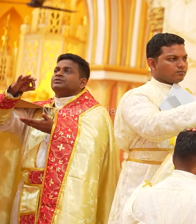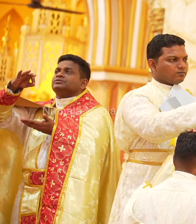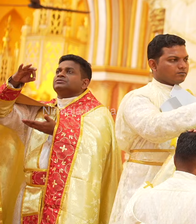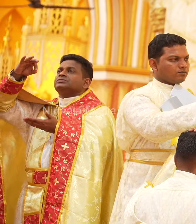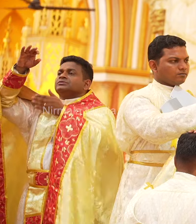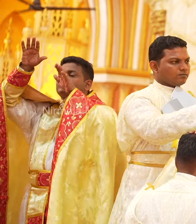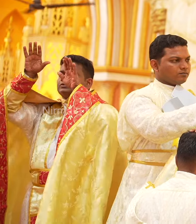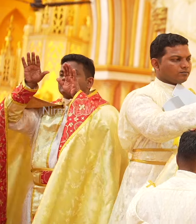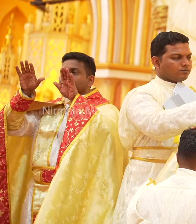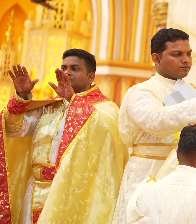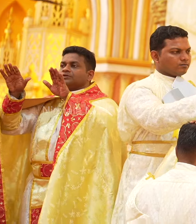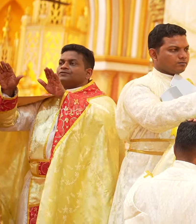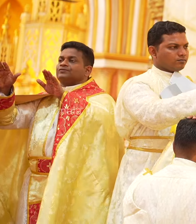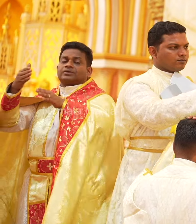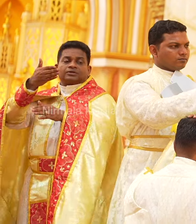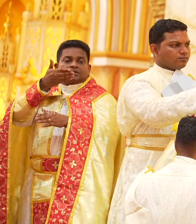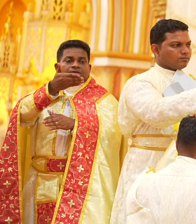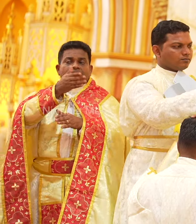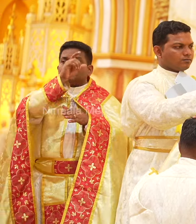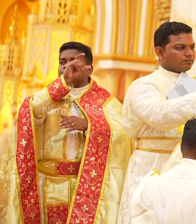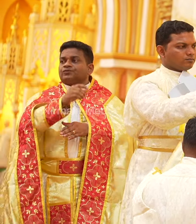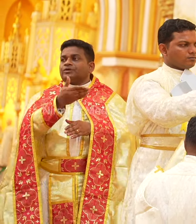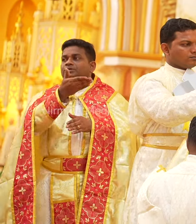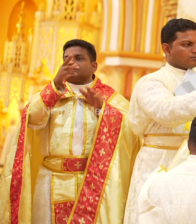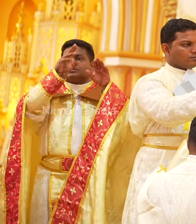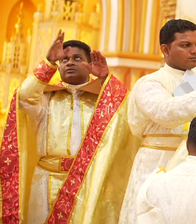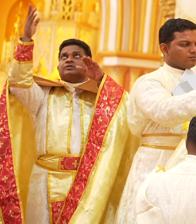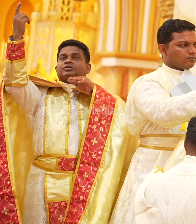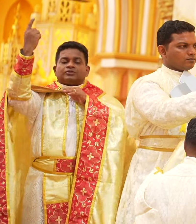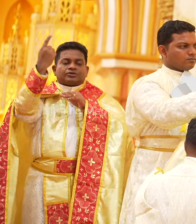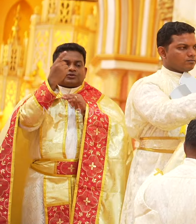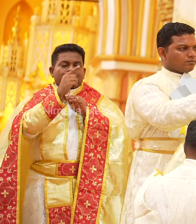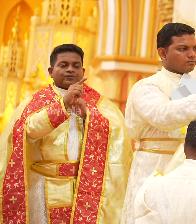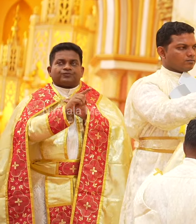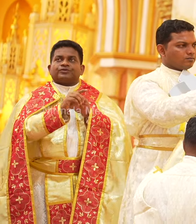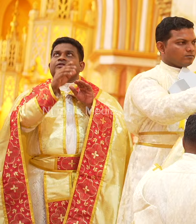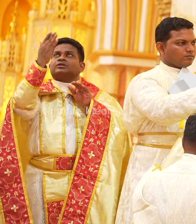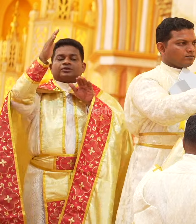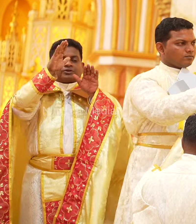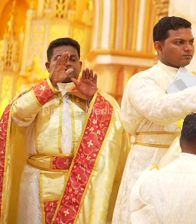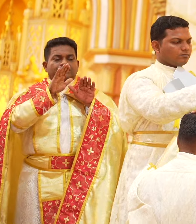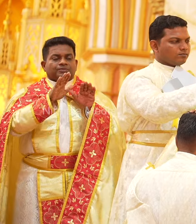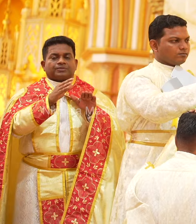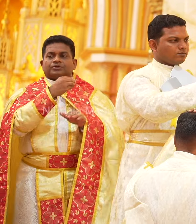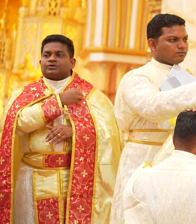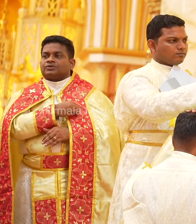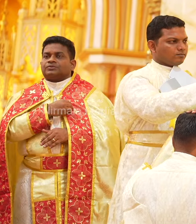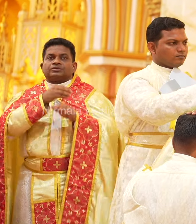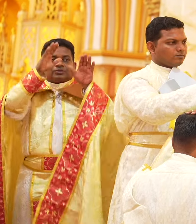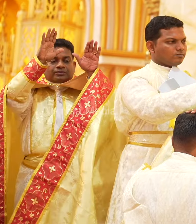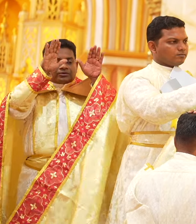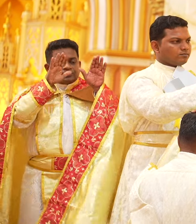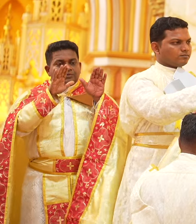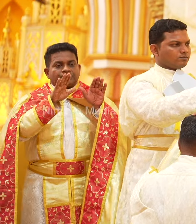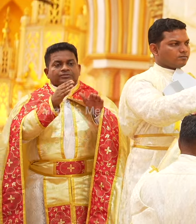പരിശുദ്ധാത്മാവിന്റെ പ്രഭാവനം ഈ ആളുടെ മേൽ ഇറങ്ങി വന്ന് അങ്ങയുടെ ജാതന്റെ കരുണയാലും